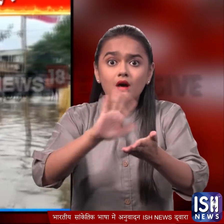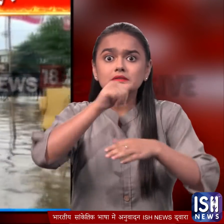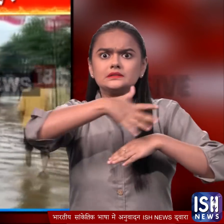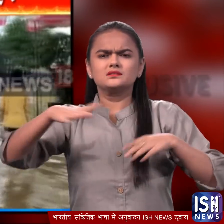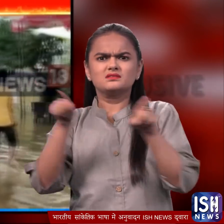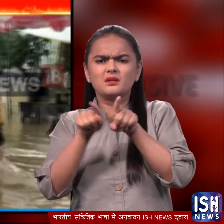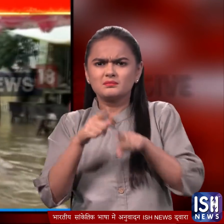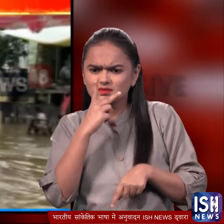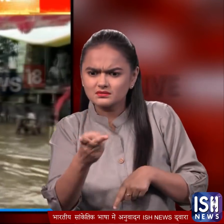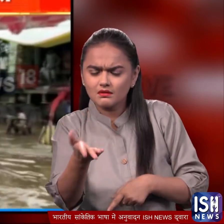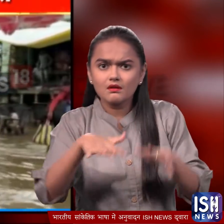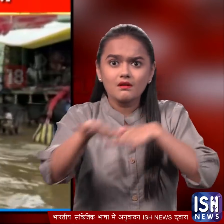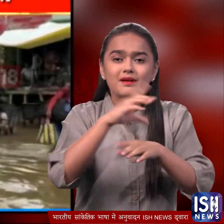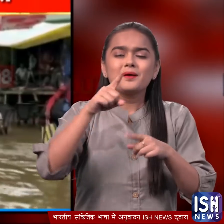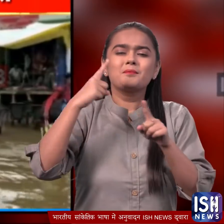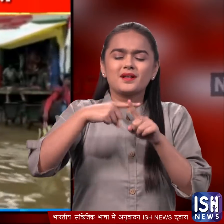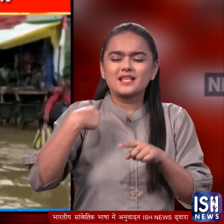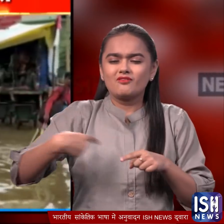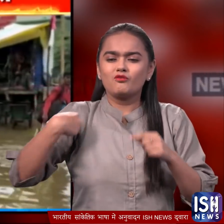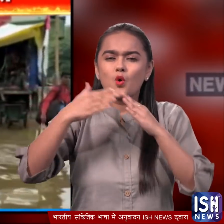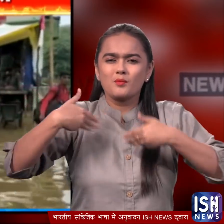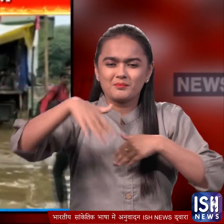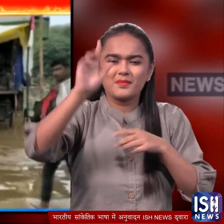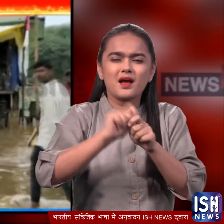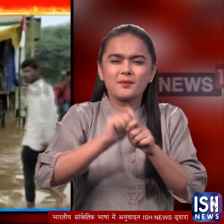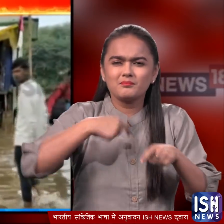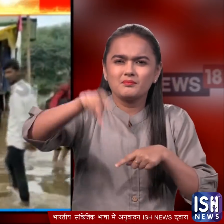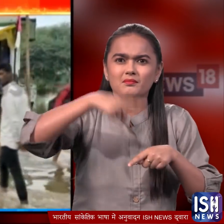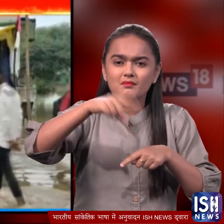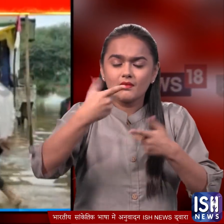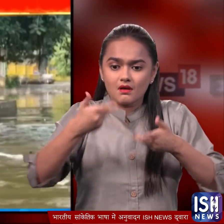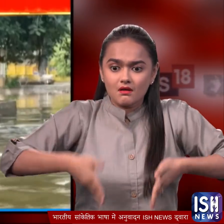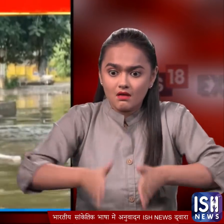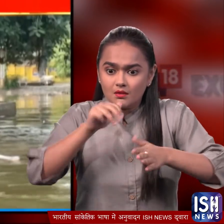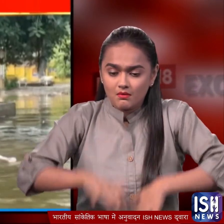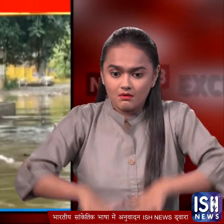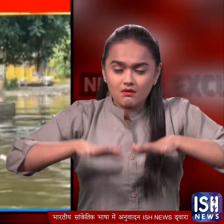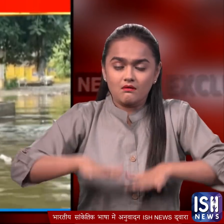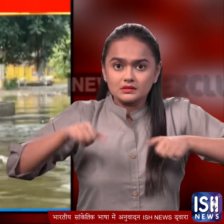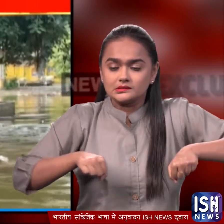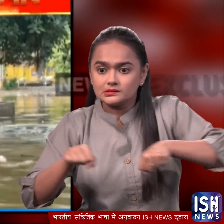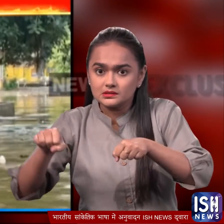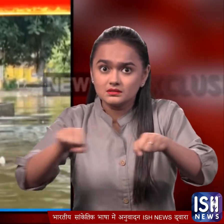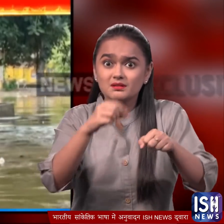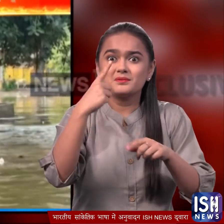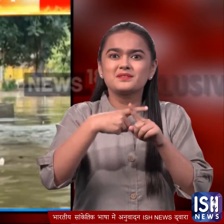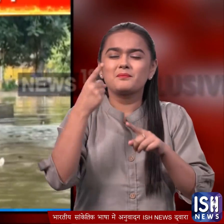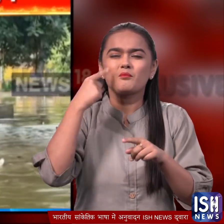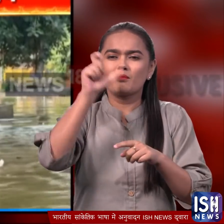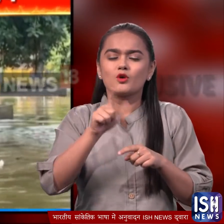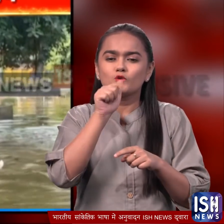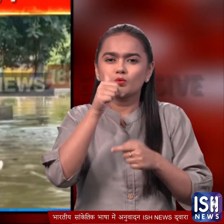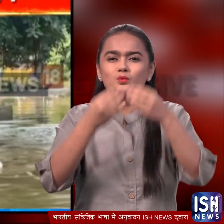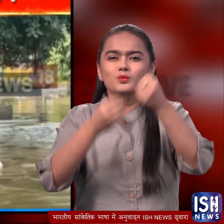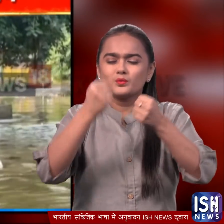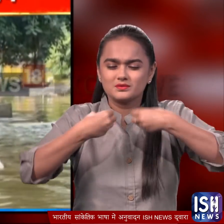और जो लोग रोजमर्रा के कामकाज के लिए अपने घरों से निकले, उन्हें सड़कों पर भरे पानी का सामना करना पड़ा। जबकि एक दूसरे इलाके में दूध की सप्लाई करने निकले